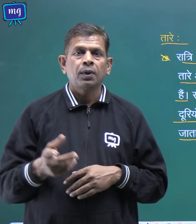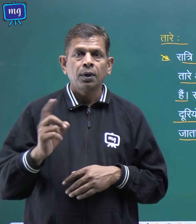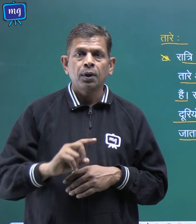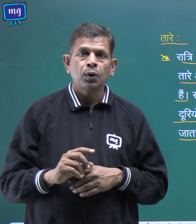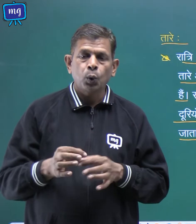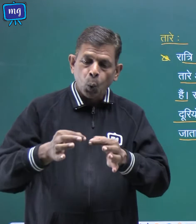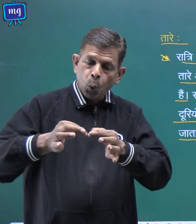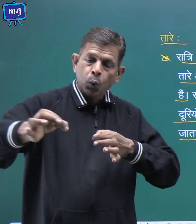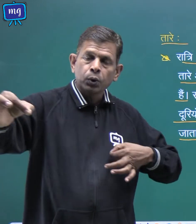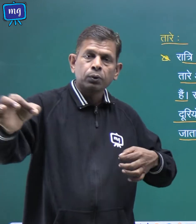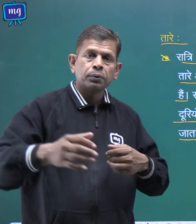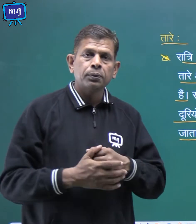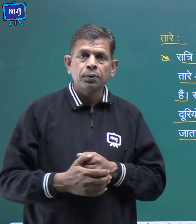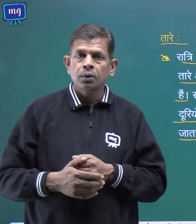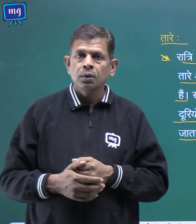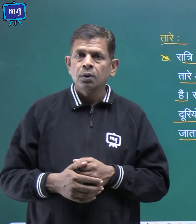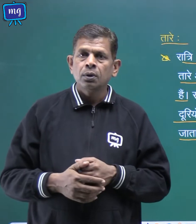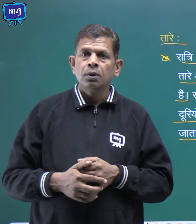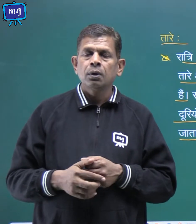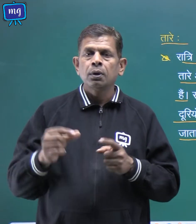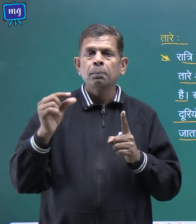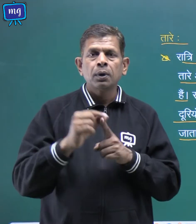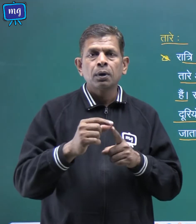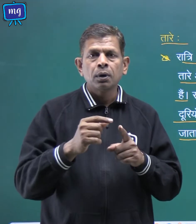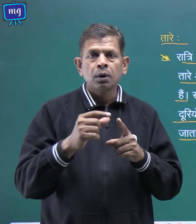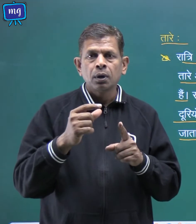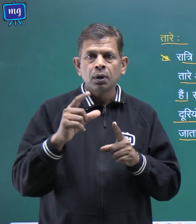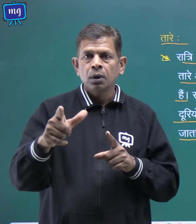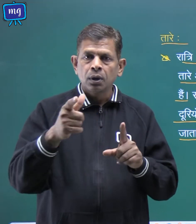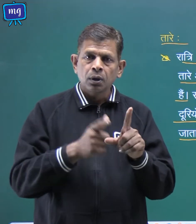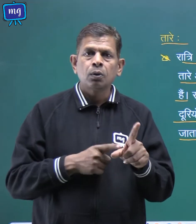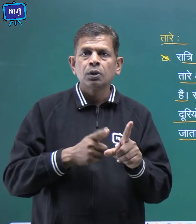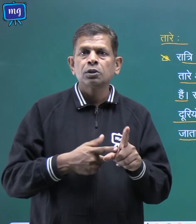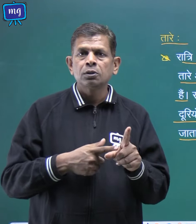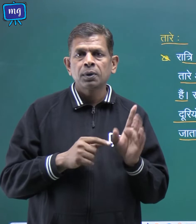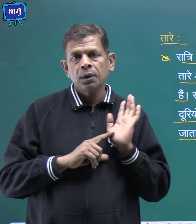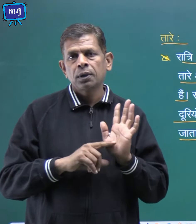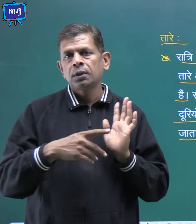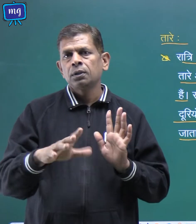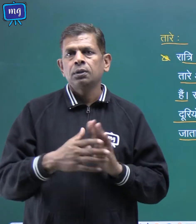इनकी दूरियों को प्रकाश वर्ष में व्यक्त किया जाता है।